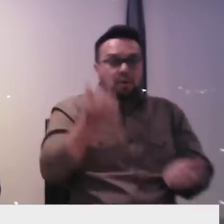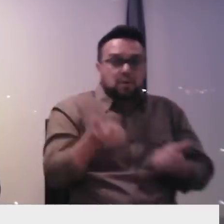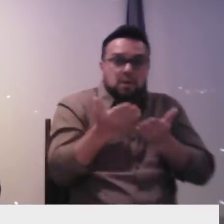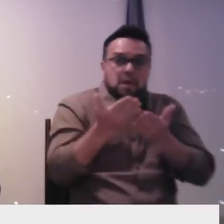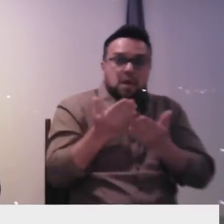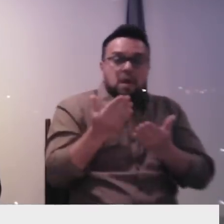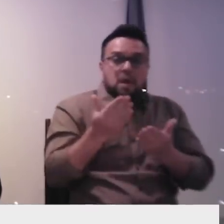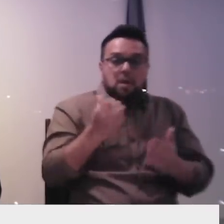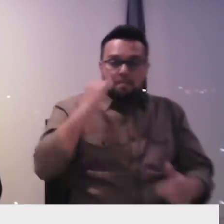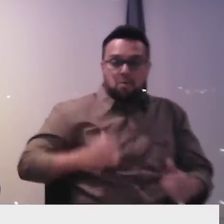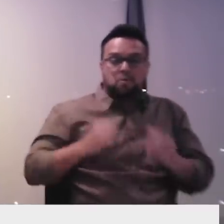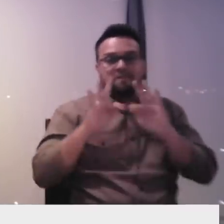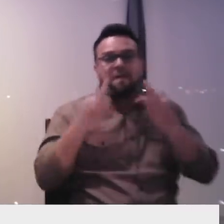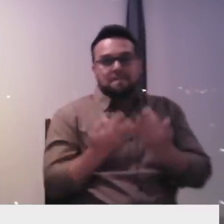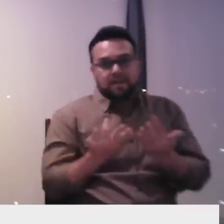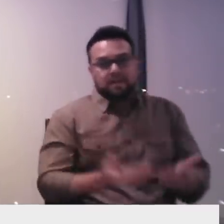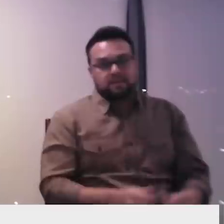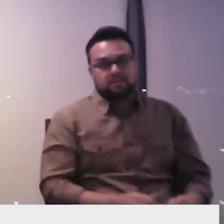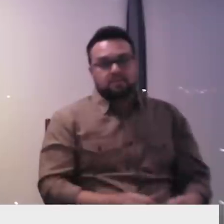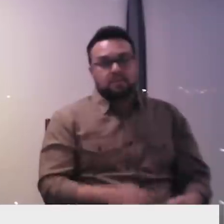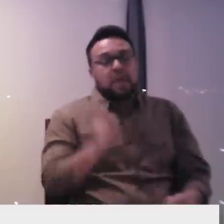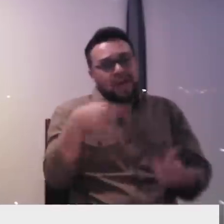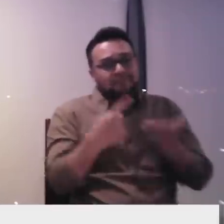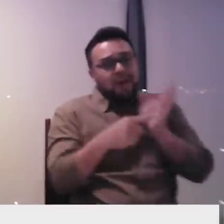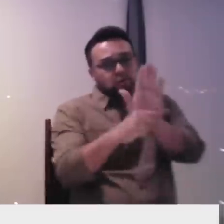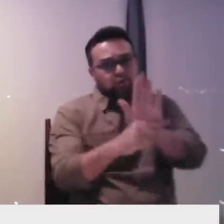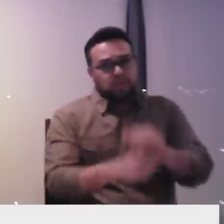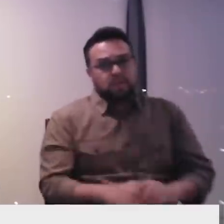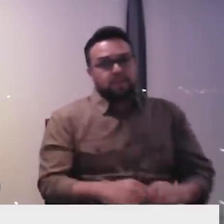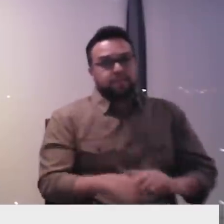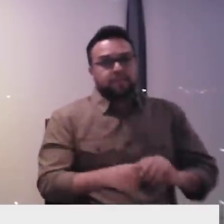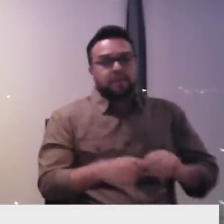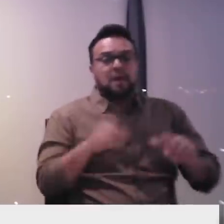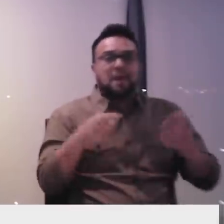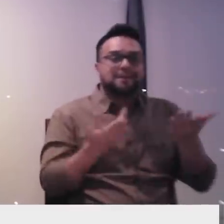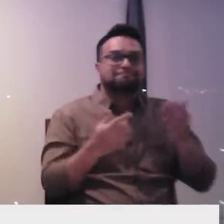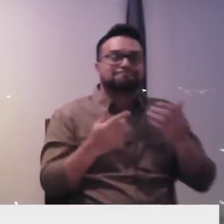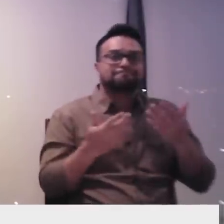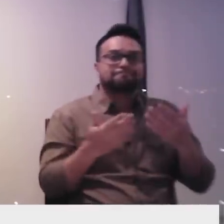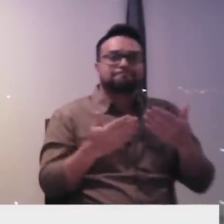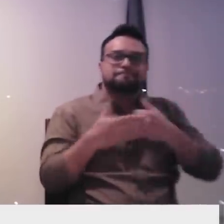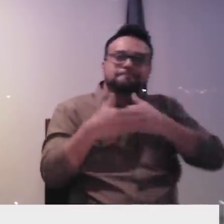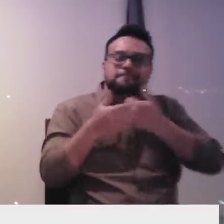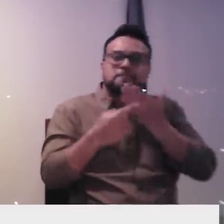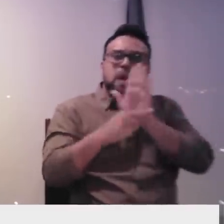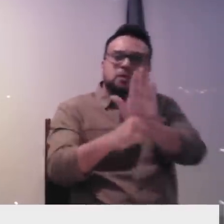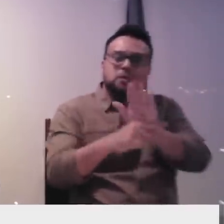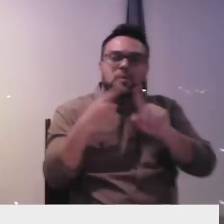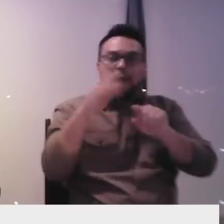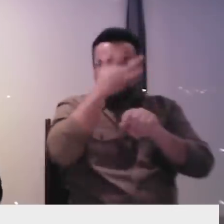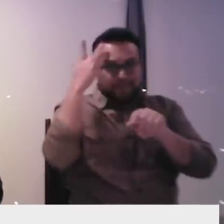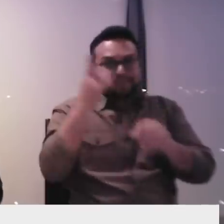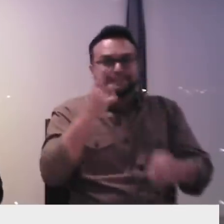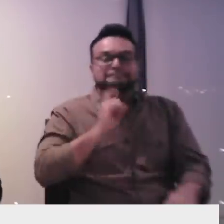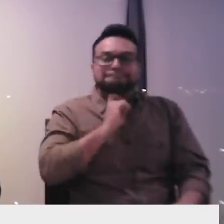do Bolsa Família. Tá? É uma ajuda, tá? É um alento, tá? Porque muita gente ali não tem condições